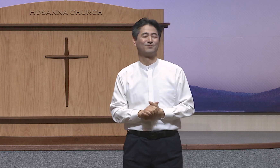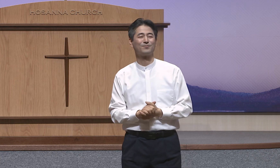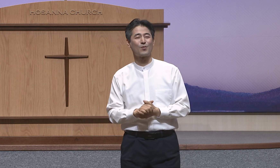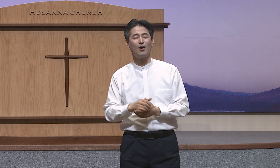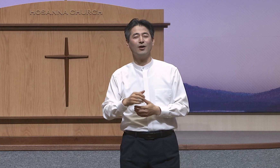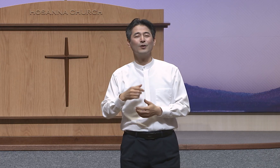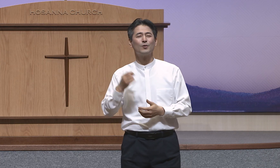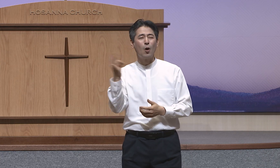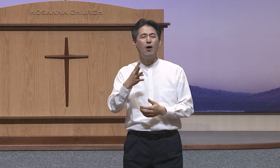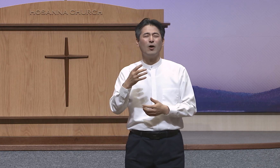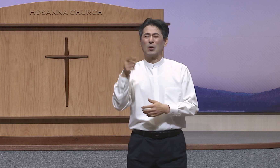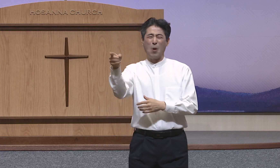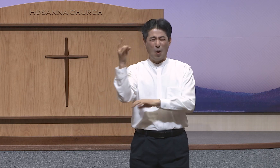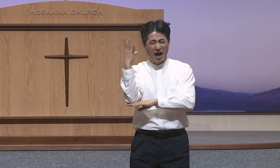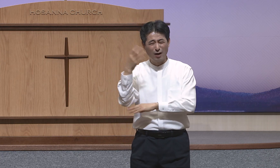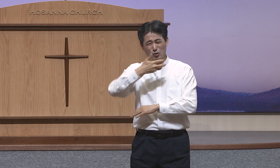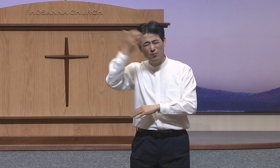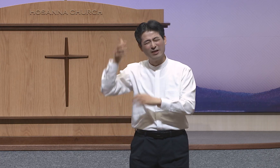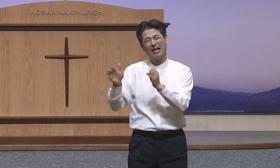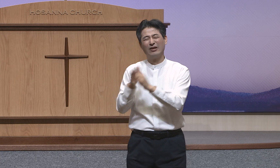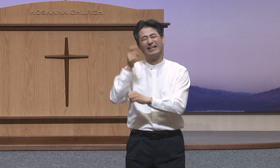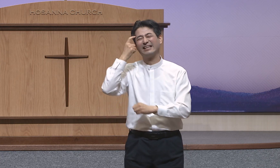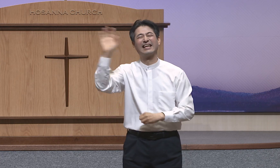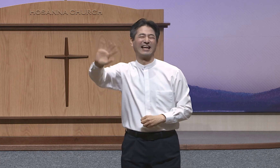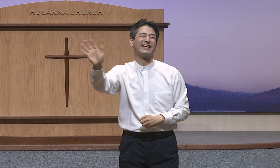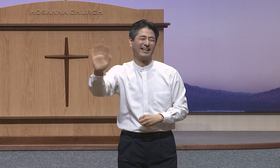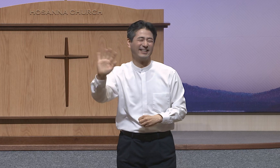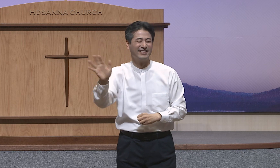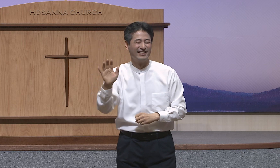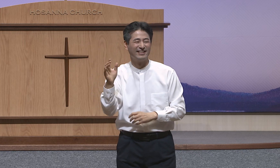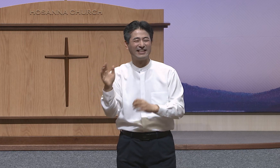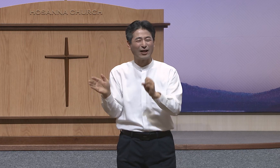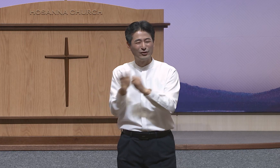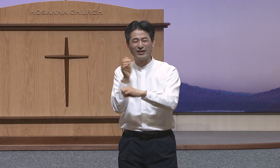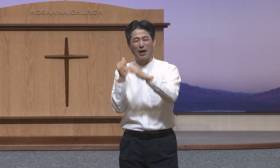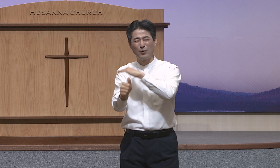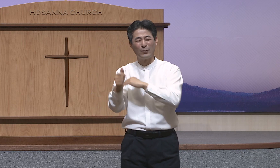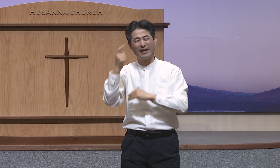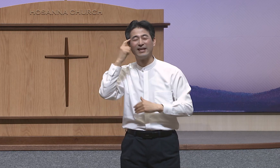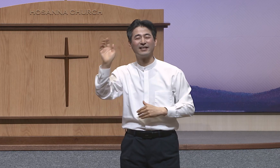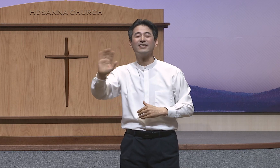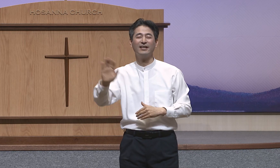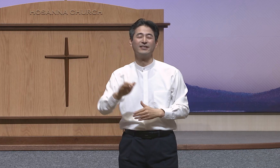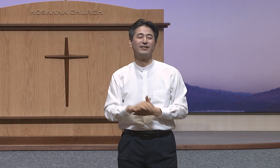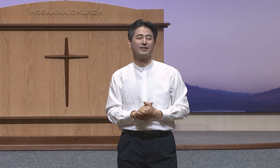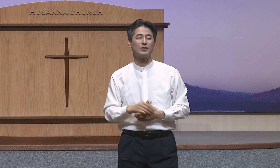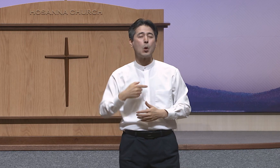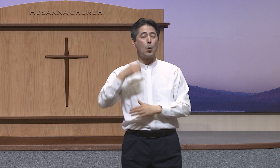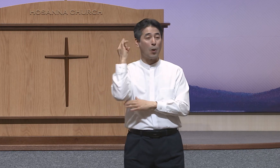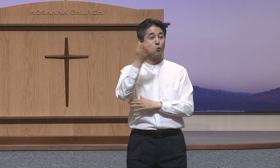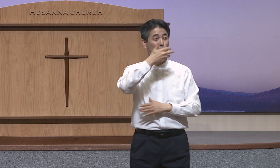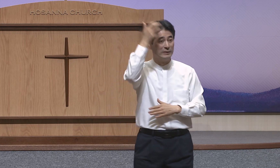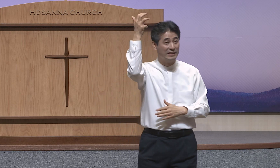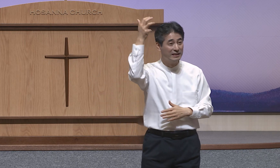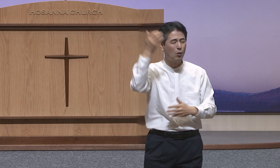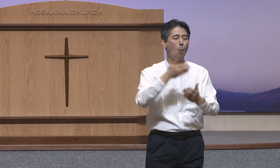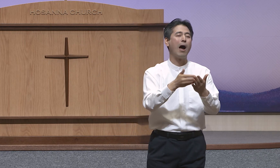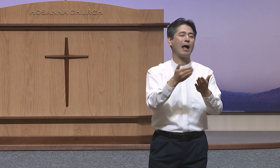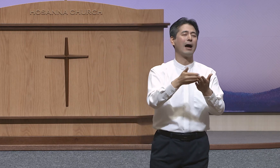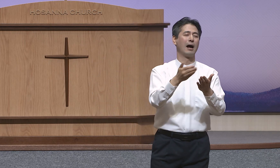거기에 출전하게 되었으니까 열심히 참여를 하고 저는